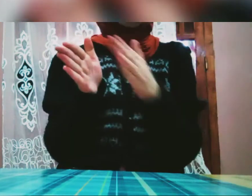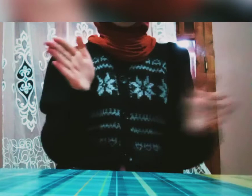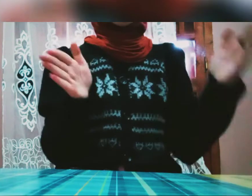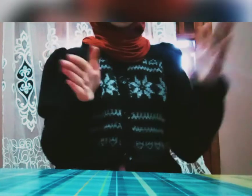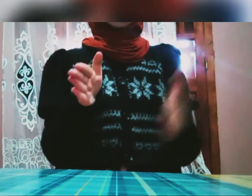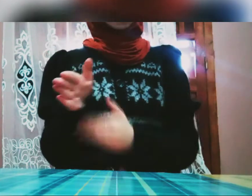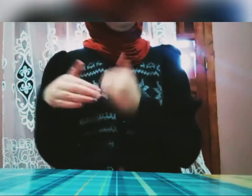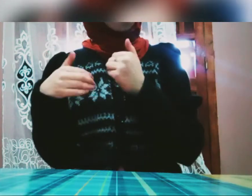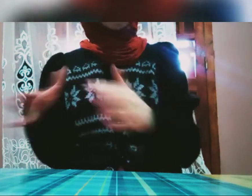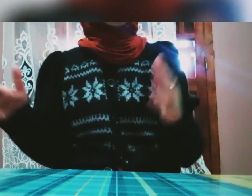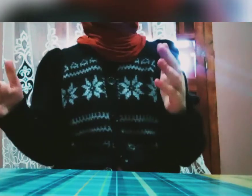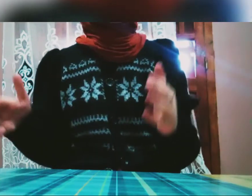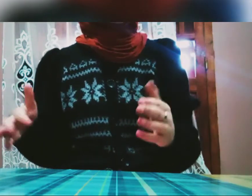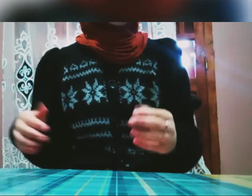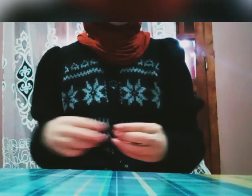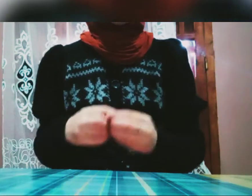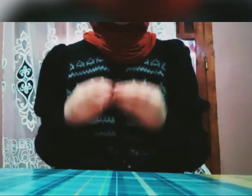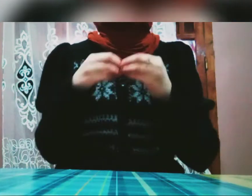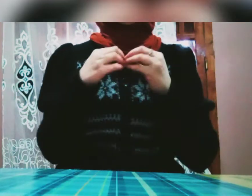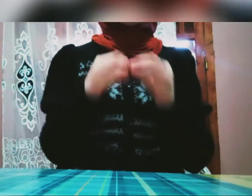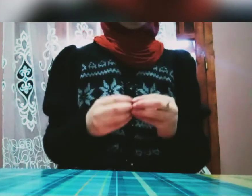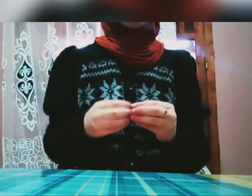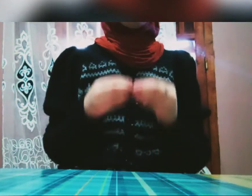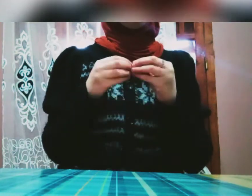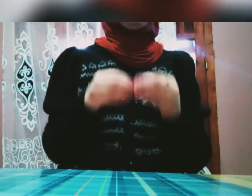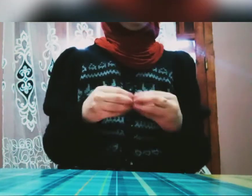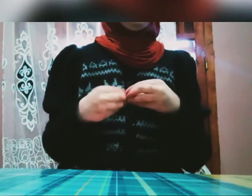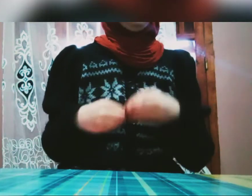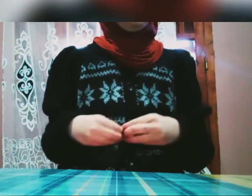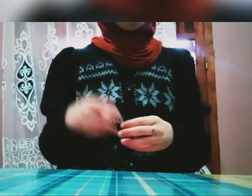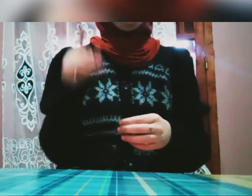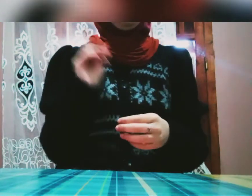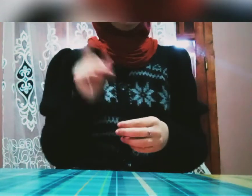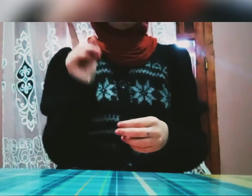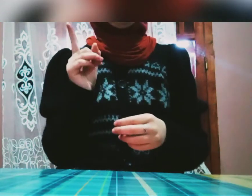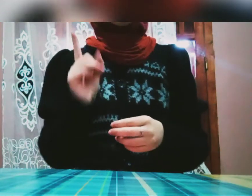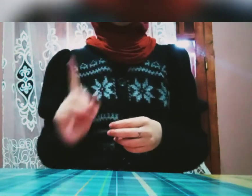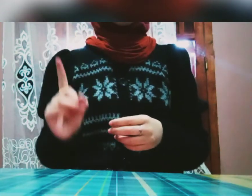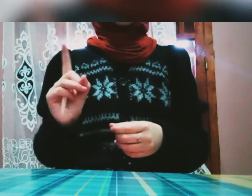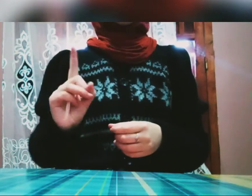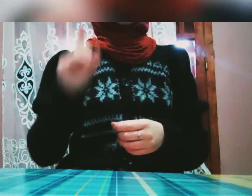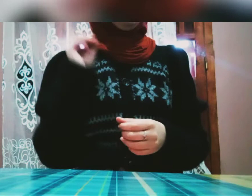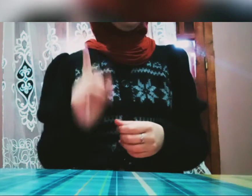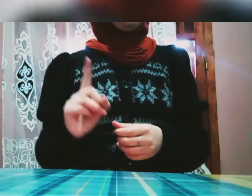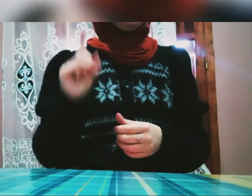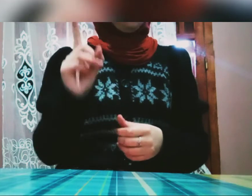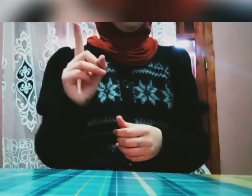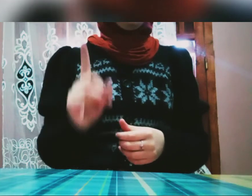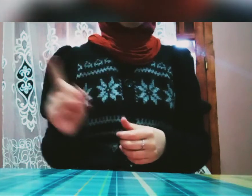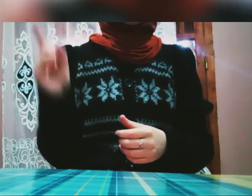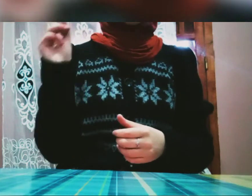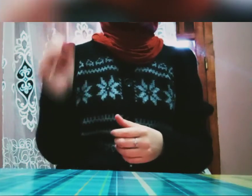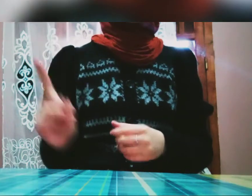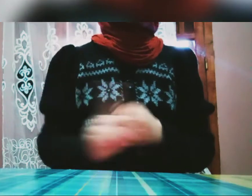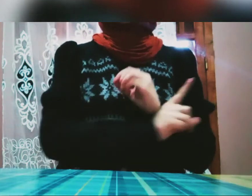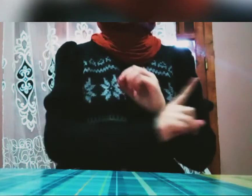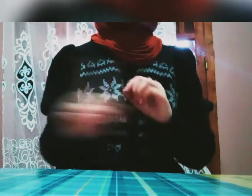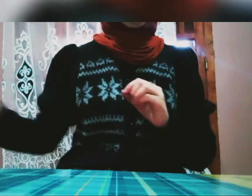في الدنيا واشتغل فيها. بصح في الاول صلح العلاقة مع الاصل مع اللي مد الارزاق مع اللي بيده الدنيا